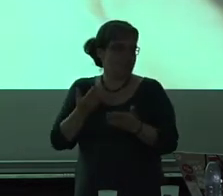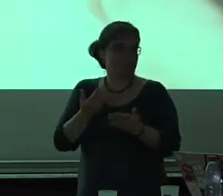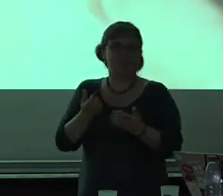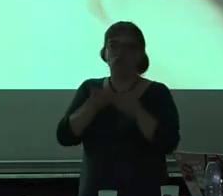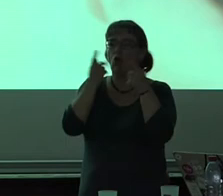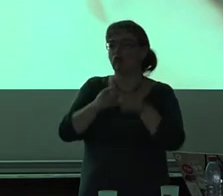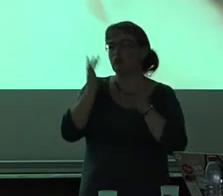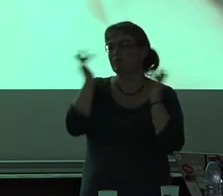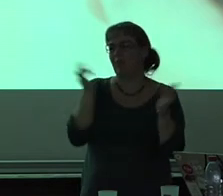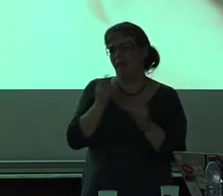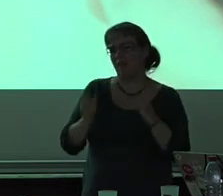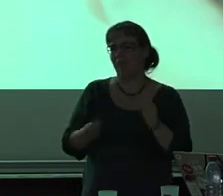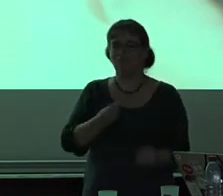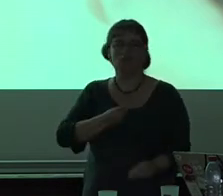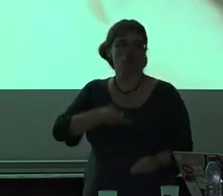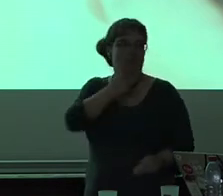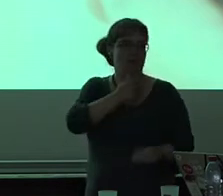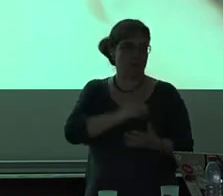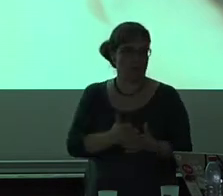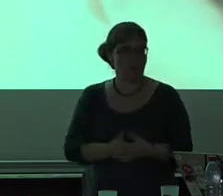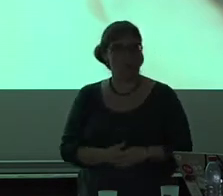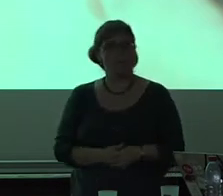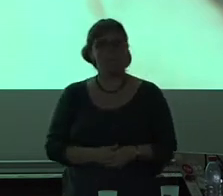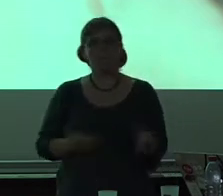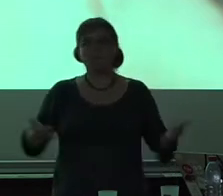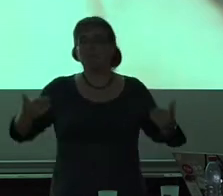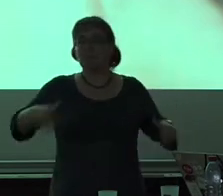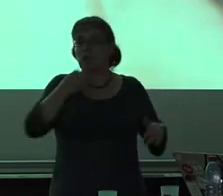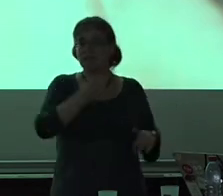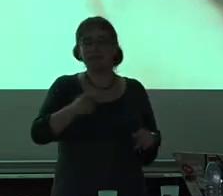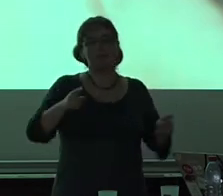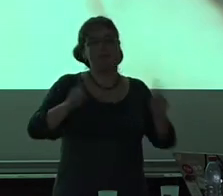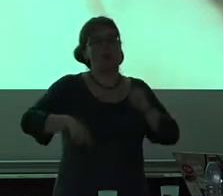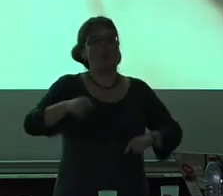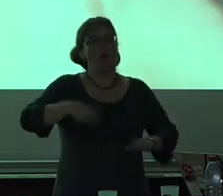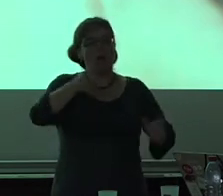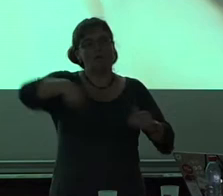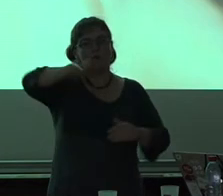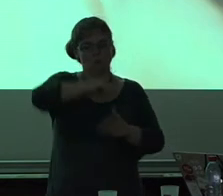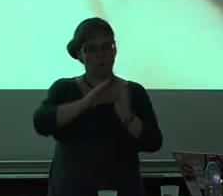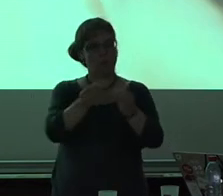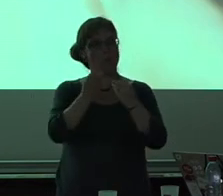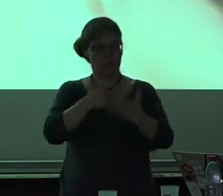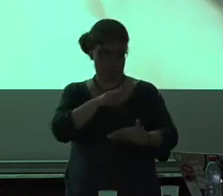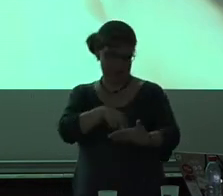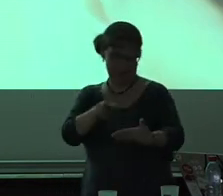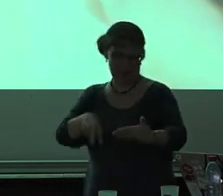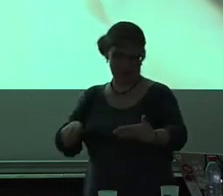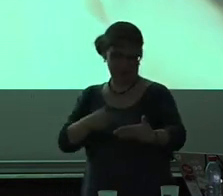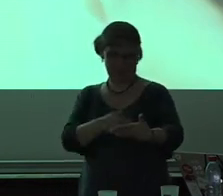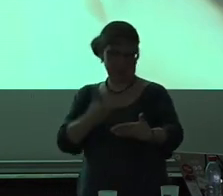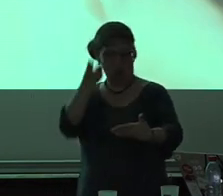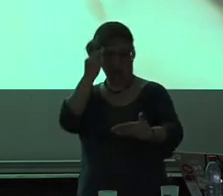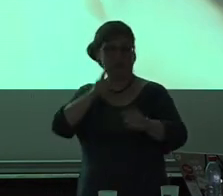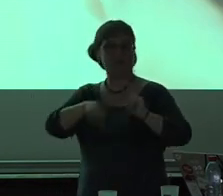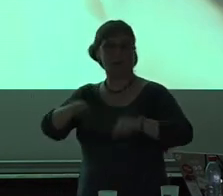Donc je vous l'ai dit tout à l'heure, quand on lit un cours, on ne comprend pas tous la même chose et on n'a pas tous la même pédagogie. Je